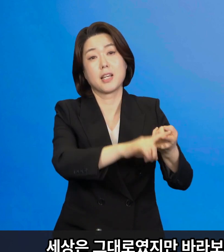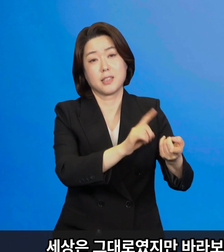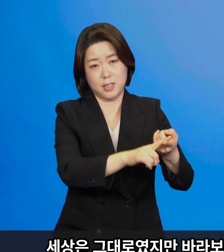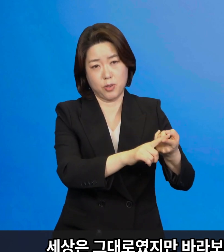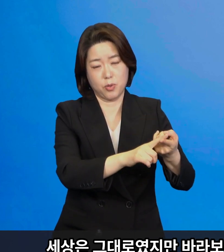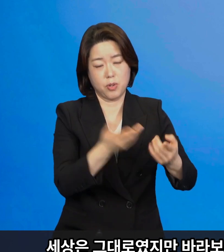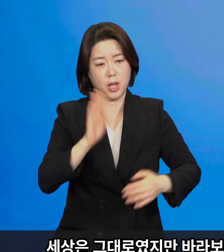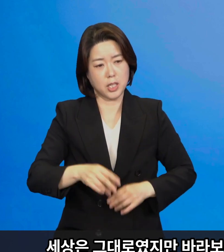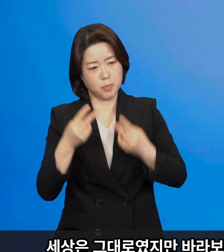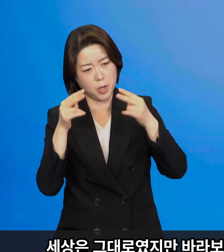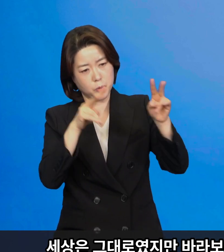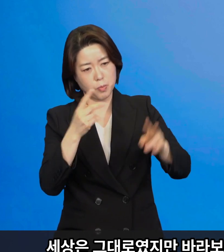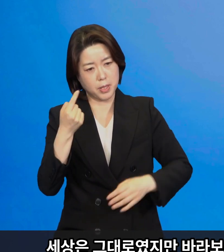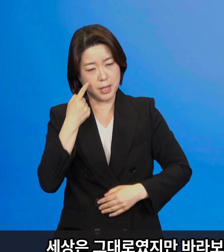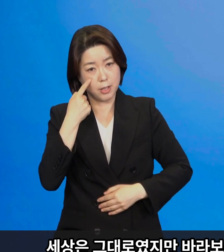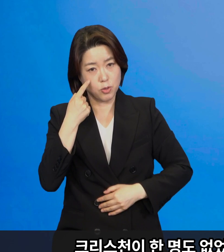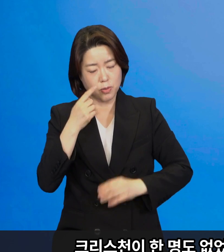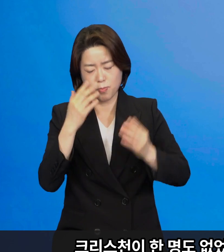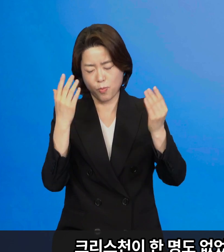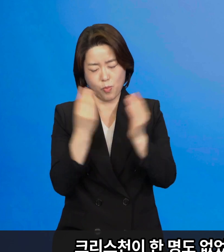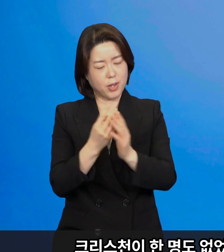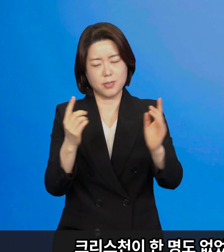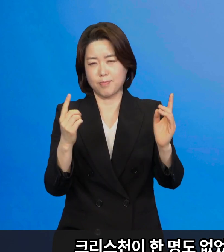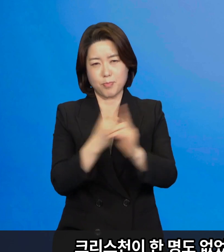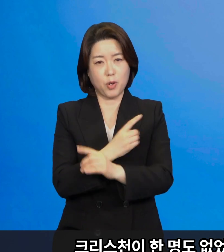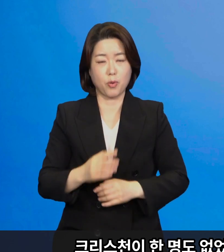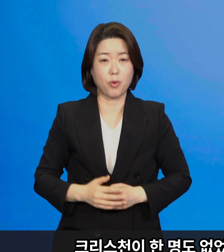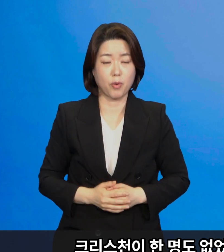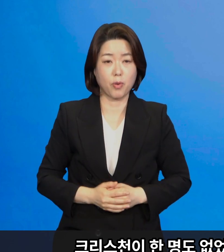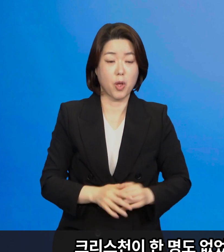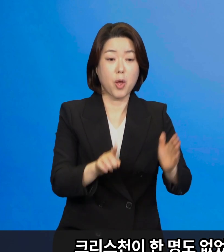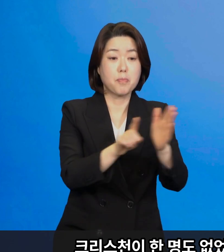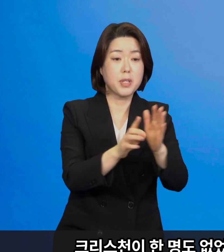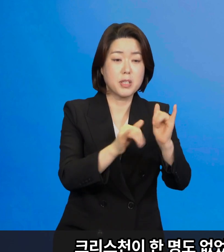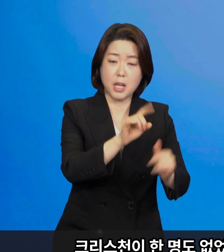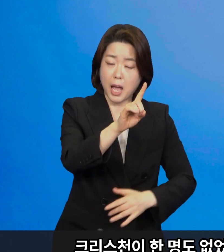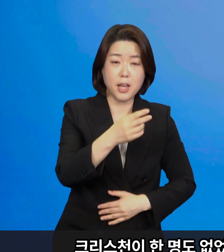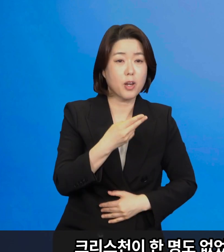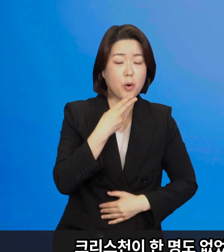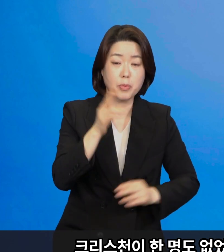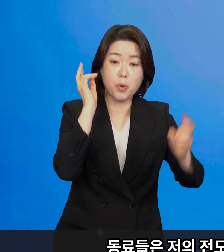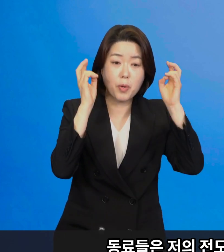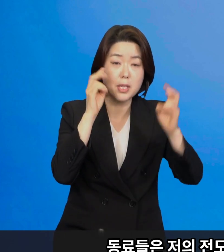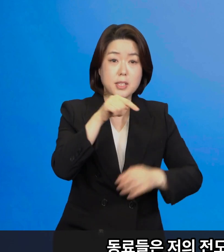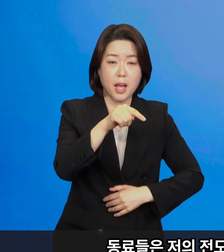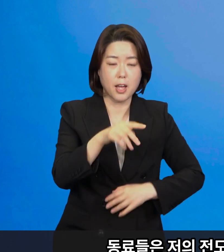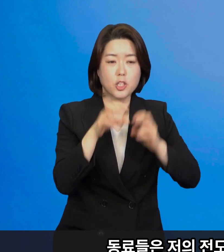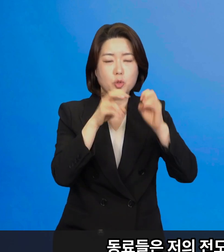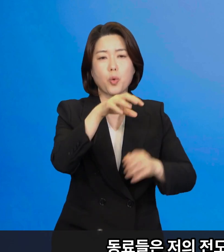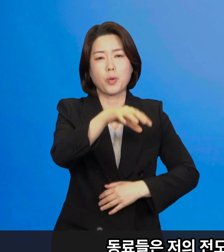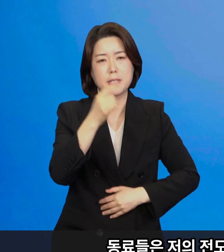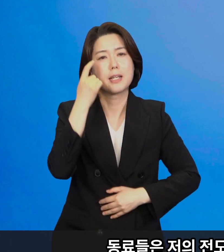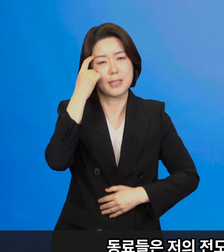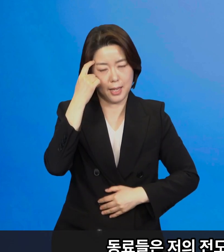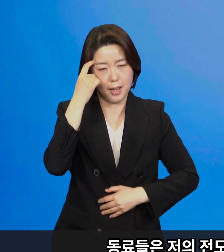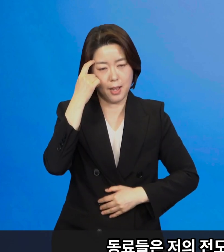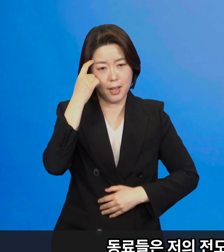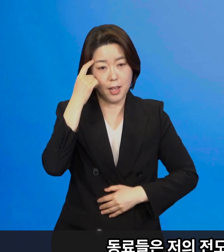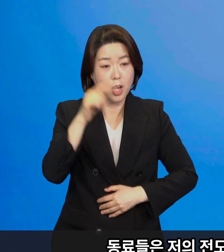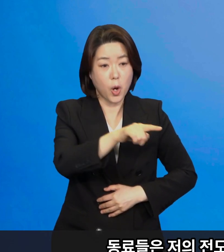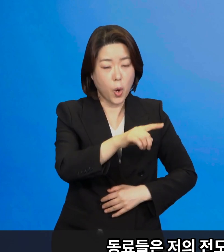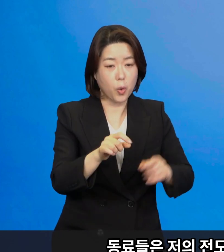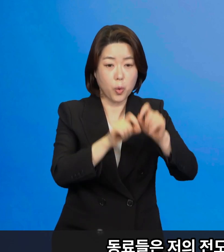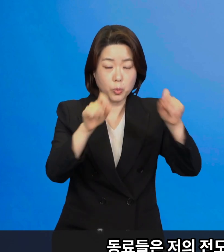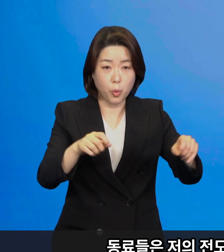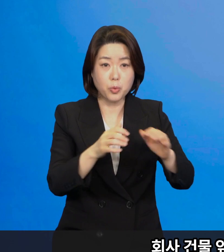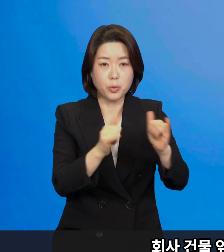제 눈은 완전히 달라졌습니다. 크리스천이 한 명도 없었던 회사를 선교지로 여기고 동료들은 저의 전도 대상자가